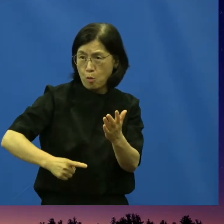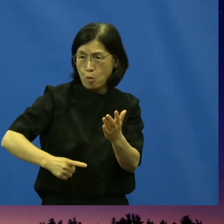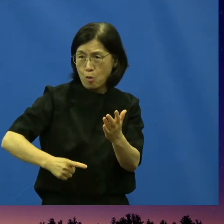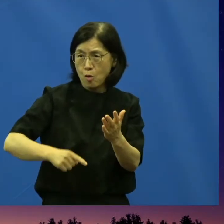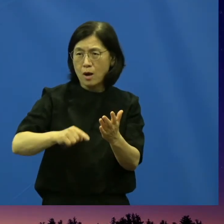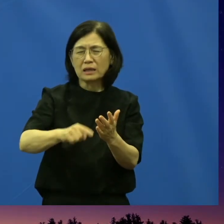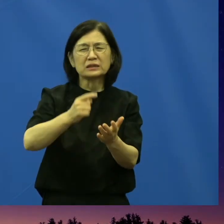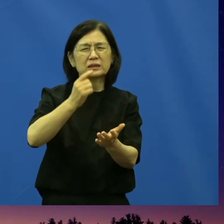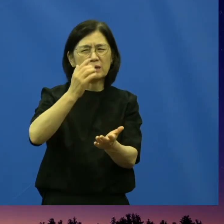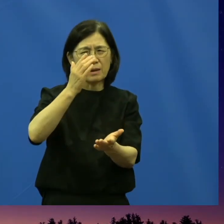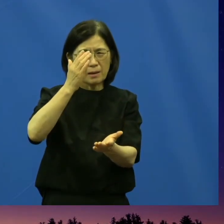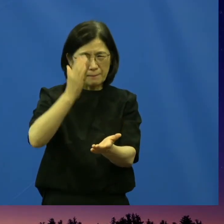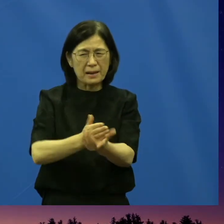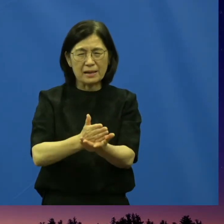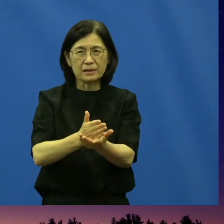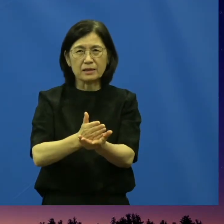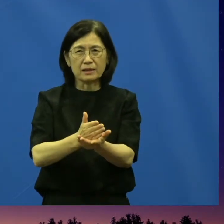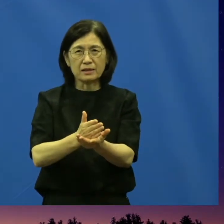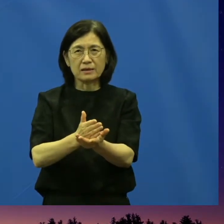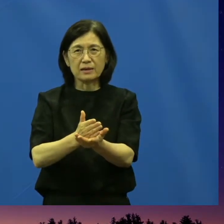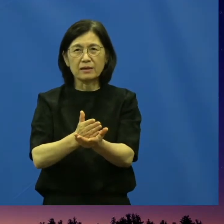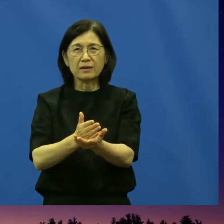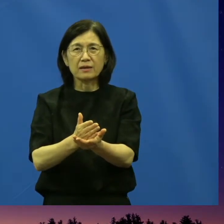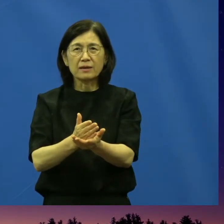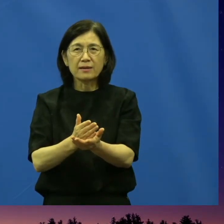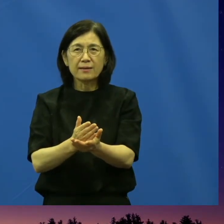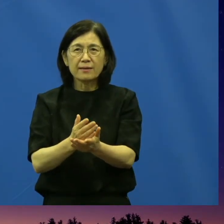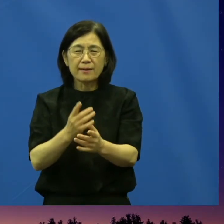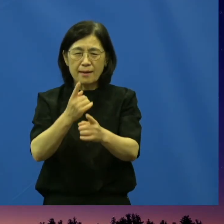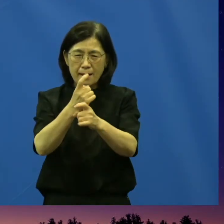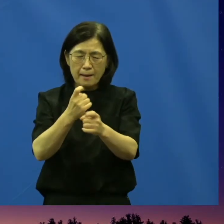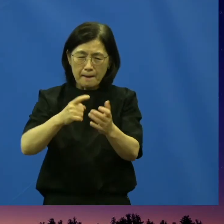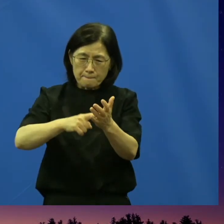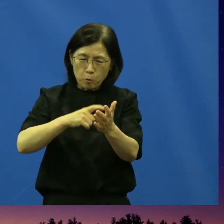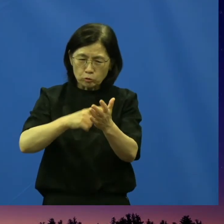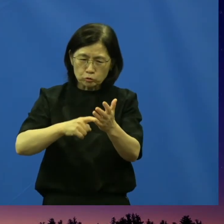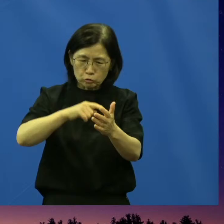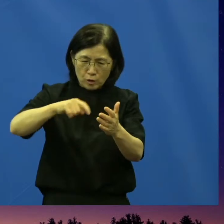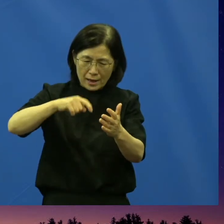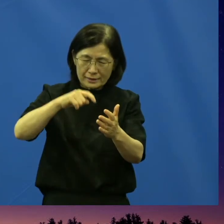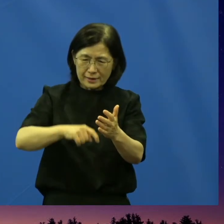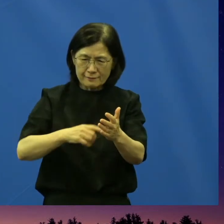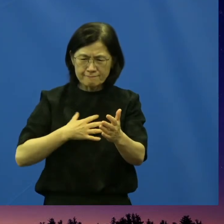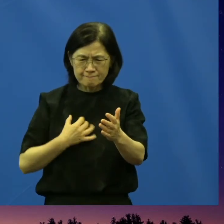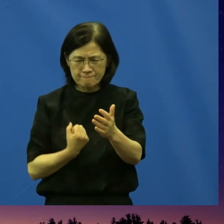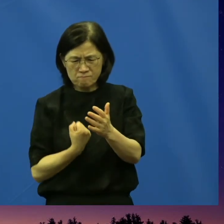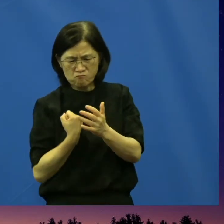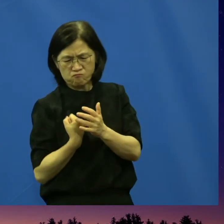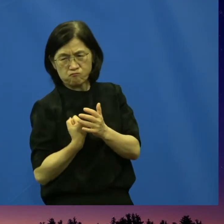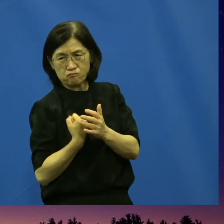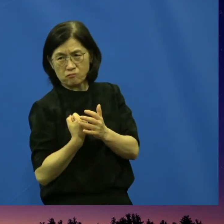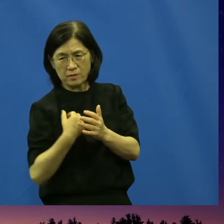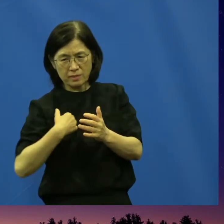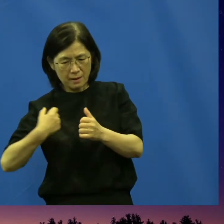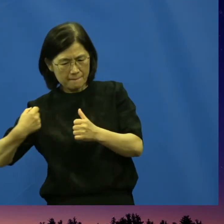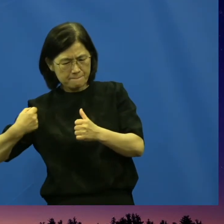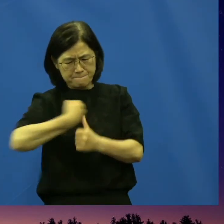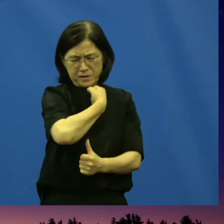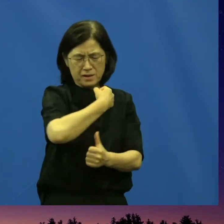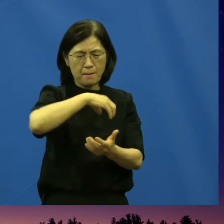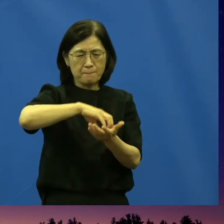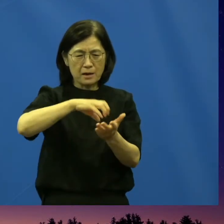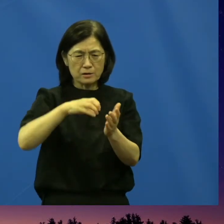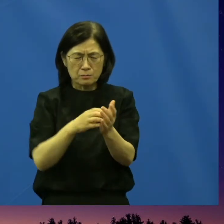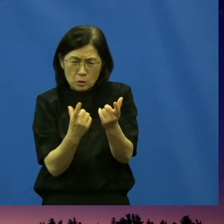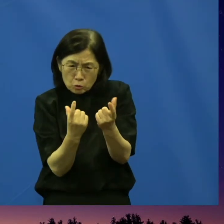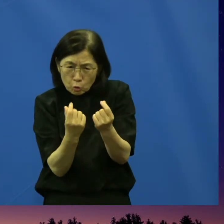겁니다. 그렇죠? 이 복수 안에 개인적인 감정이 들어가고 또 내가 피해를 입은 만큼 그대로 돌려주기